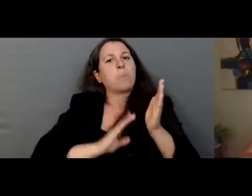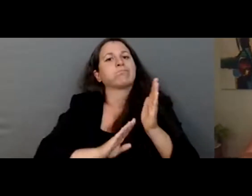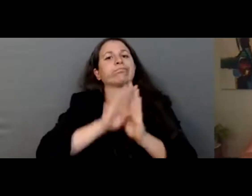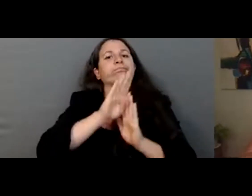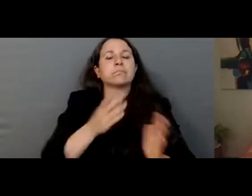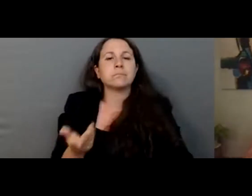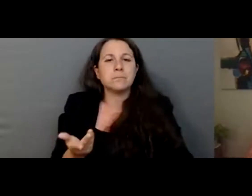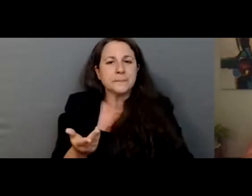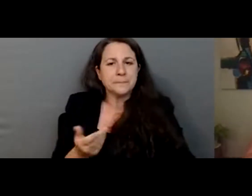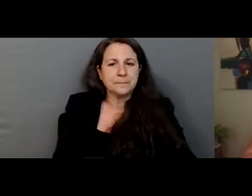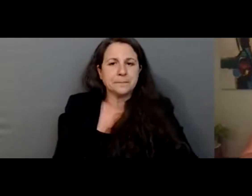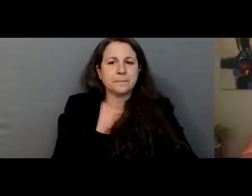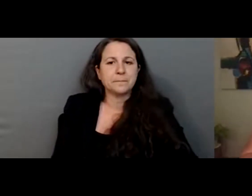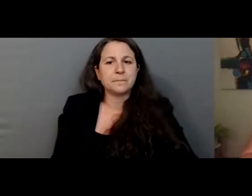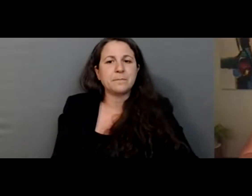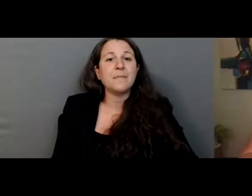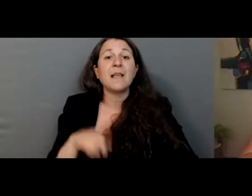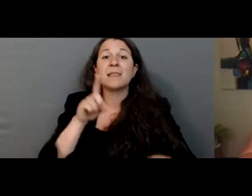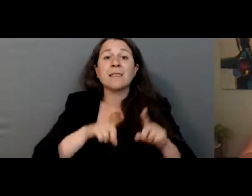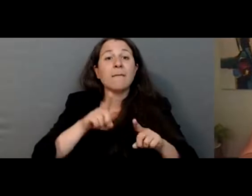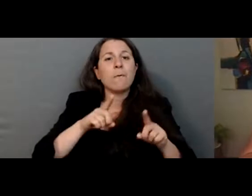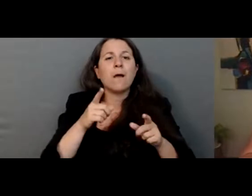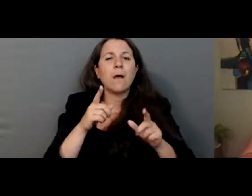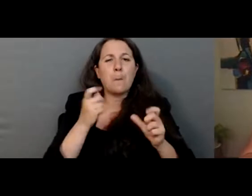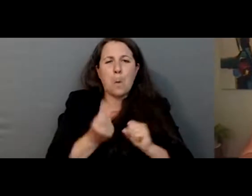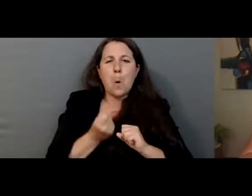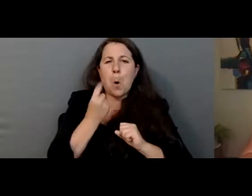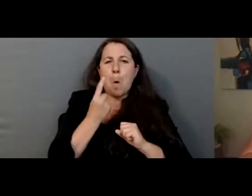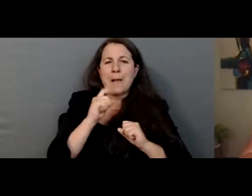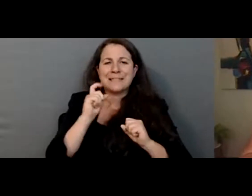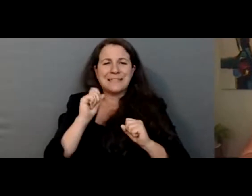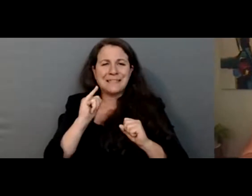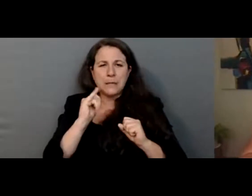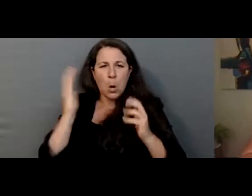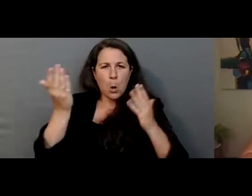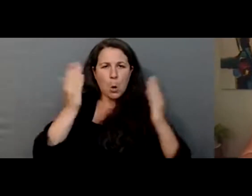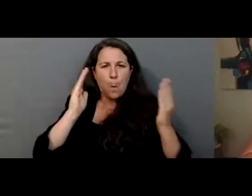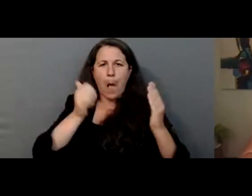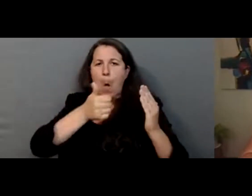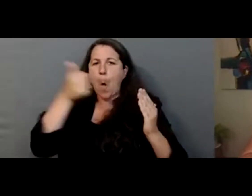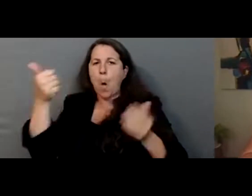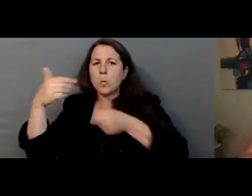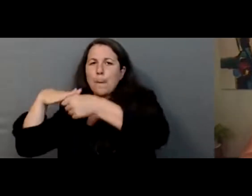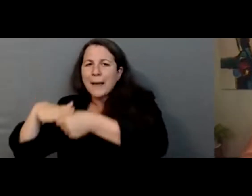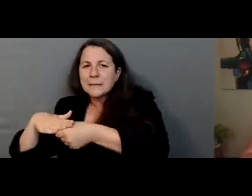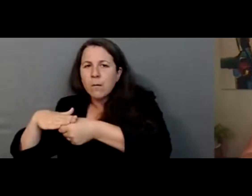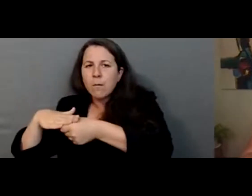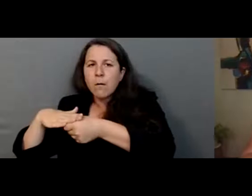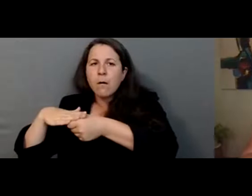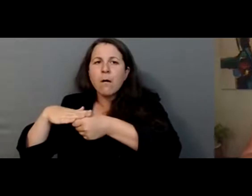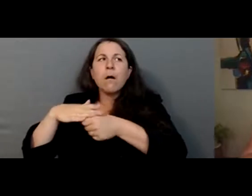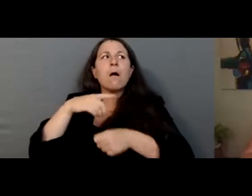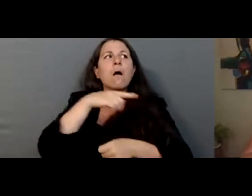des parallèles avec d'autres systèmes d'oppression. Je pense que c'est ça que le capacitisme nous permet de faire, d'avoir ce terme-là